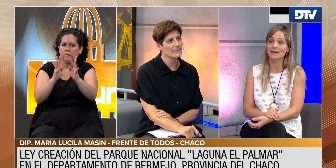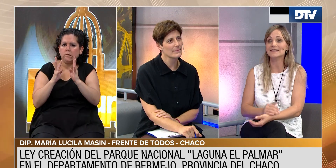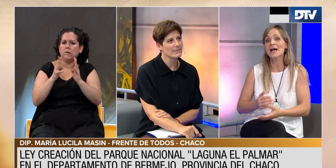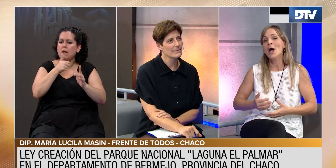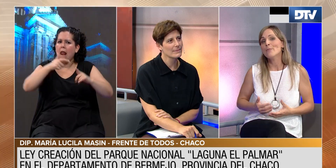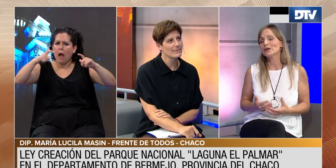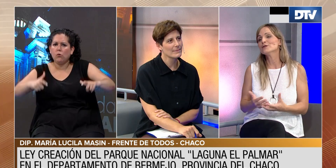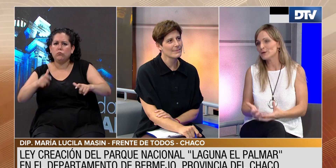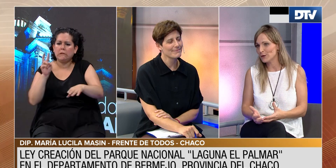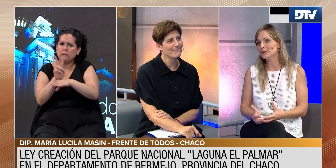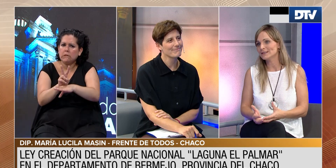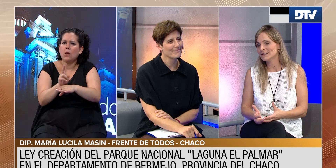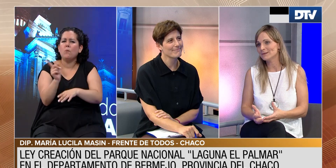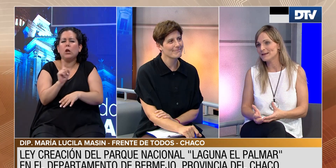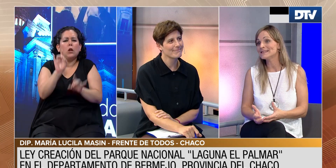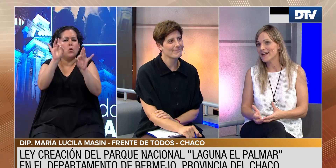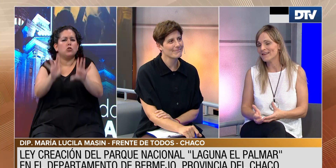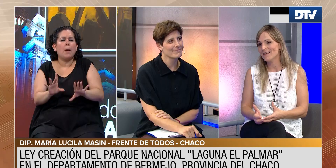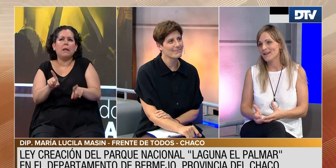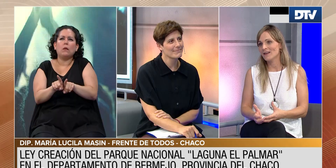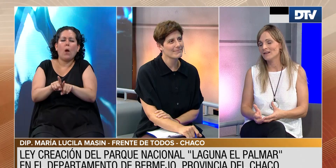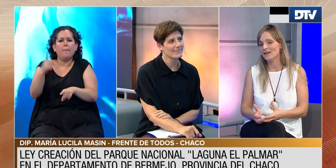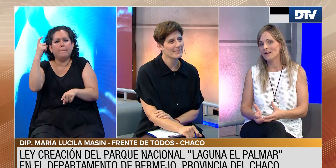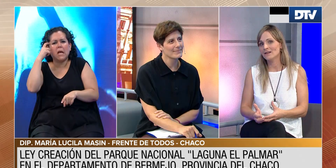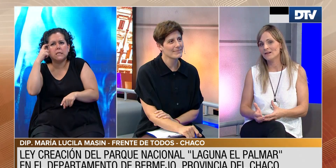nuestra naturaleza, porque no es solo pensar